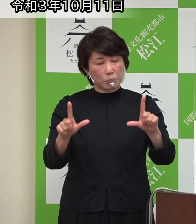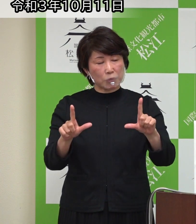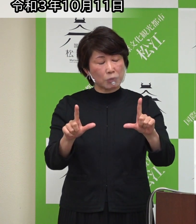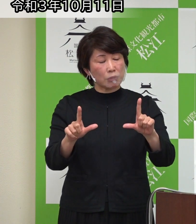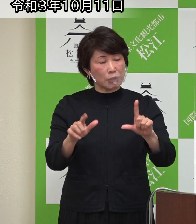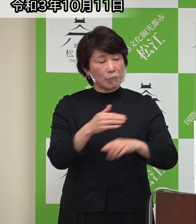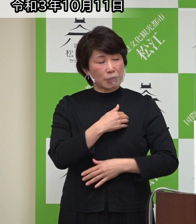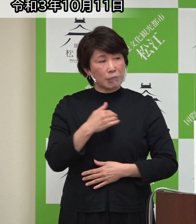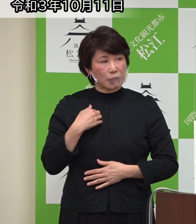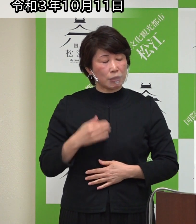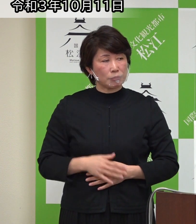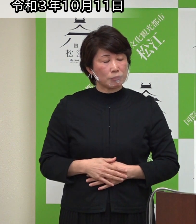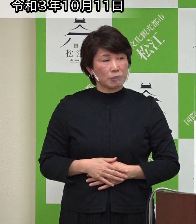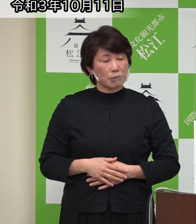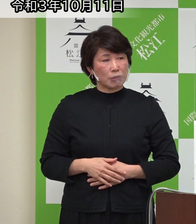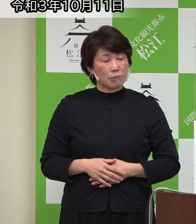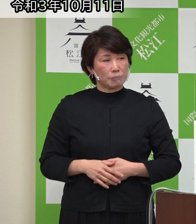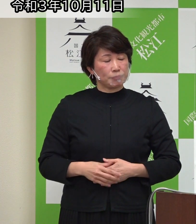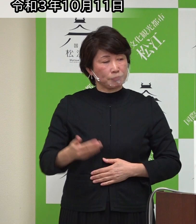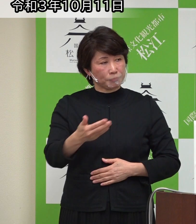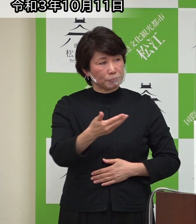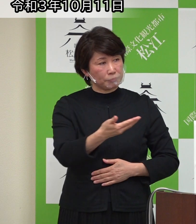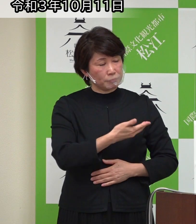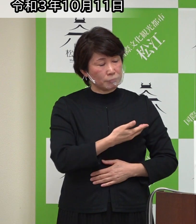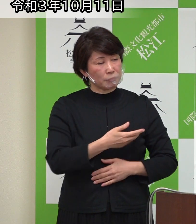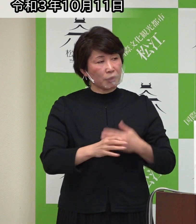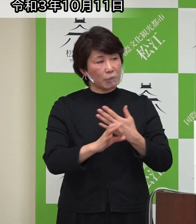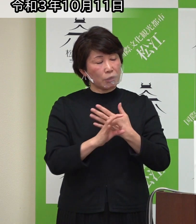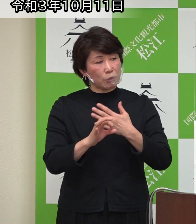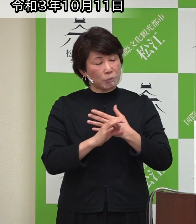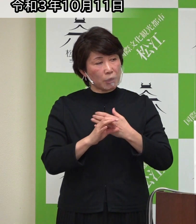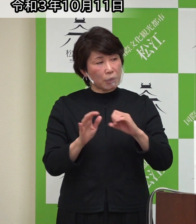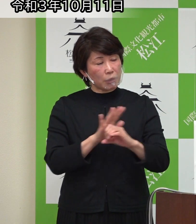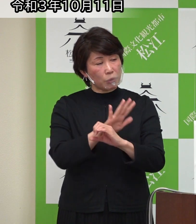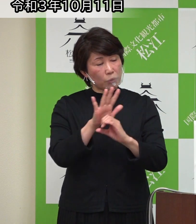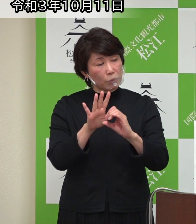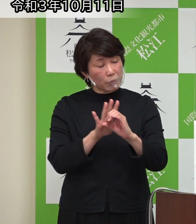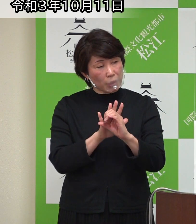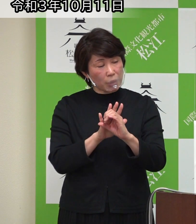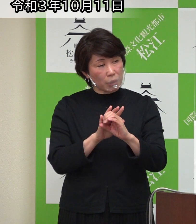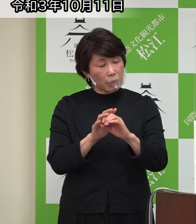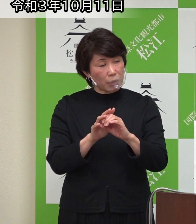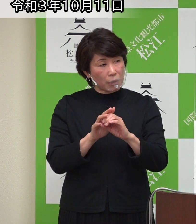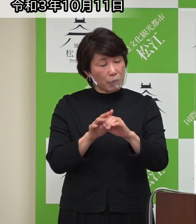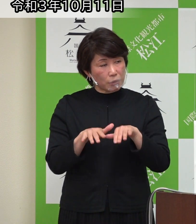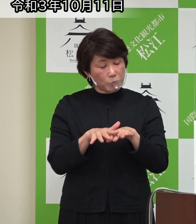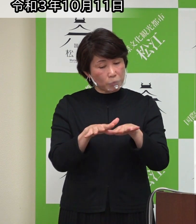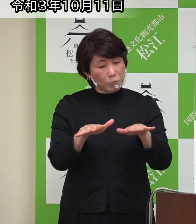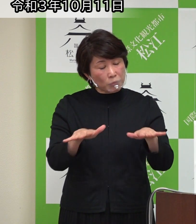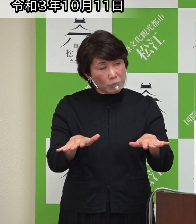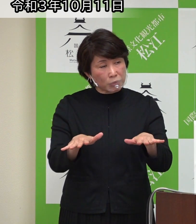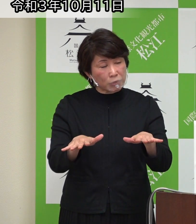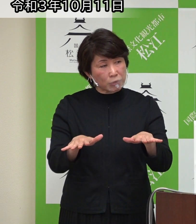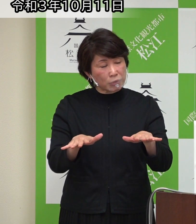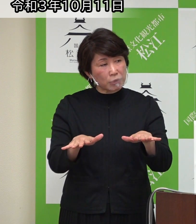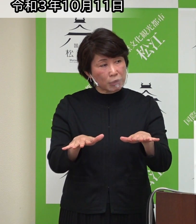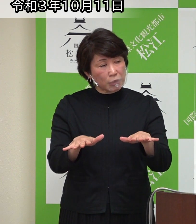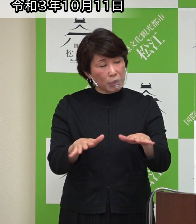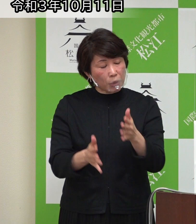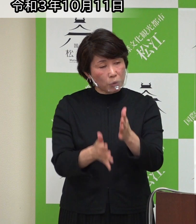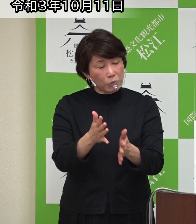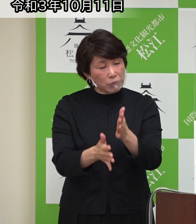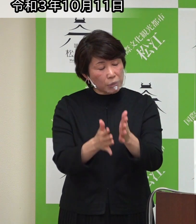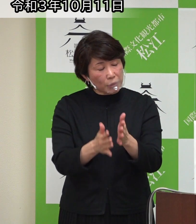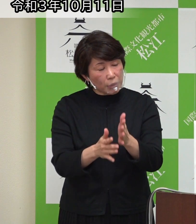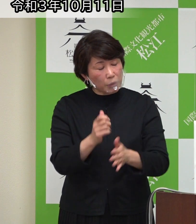ばあの新型コロナウイルス下であの、まあ、なかなかその子どもの面倒があの見れないなどの事情が発